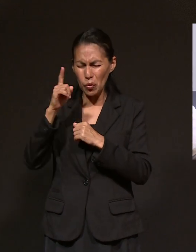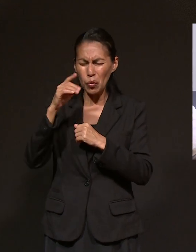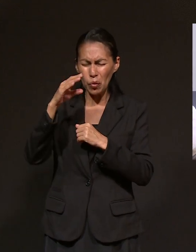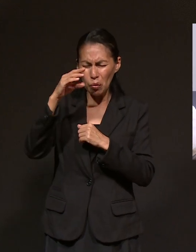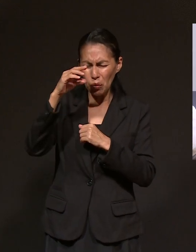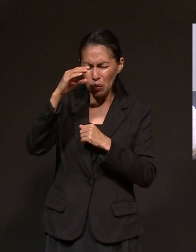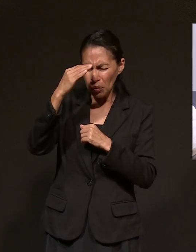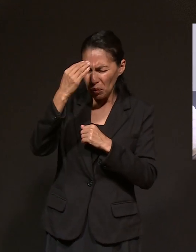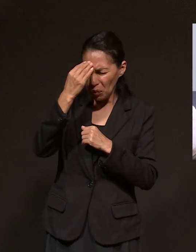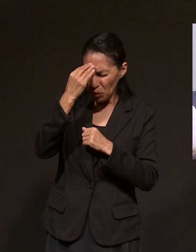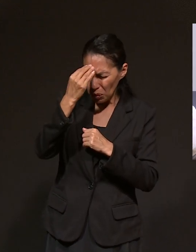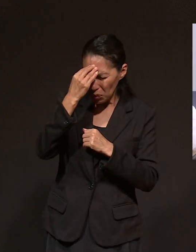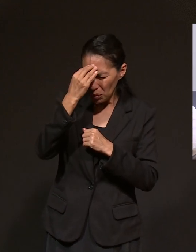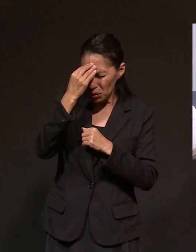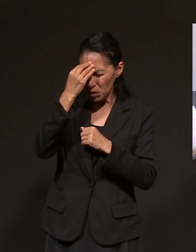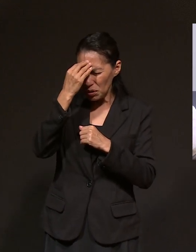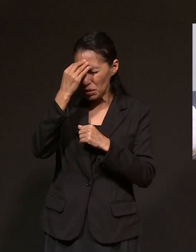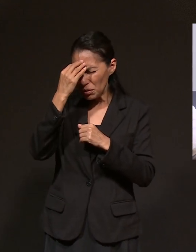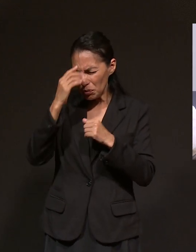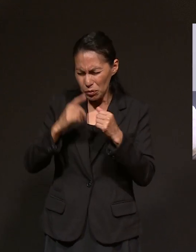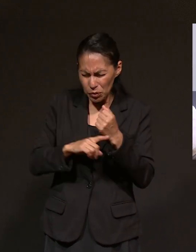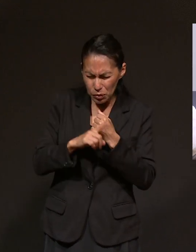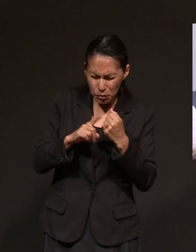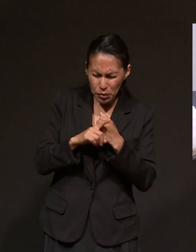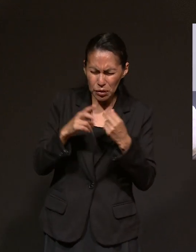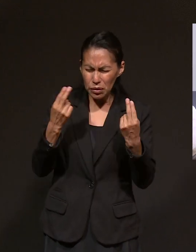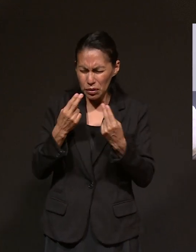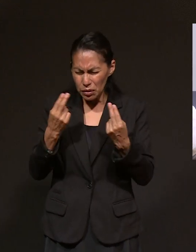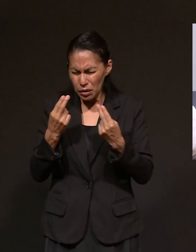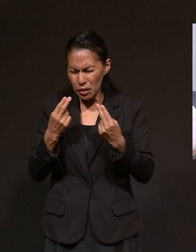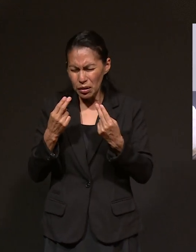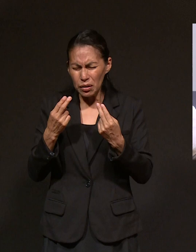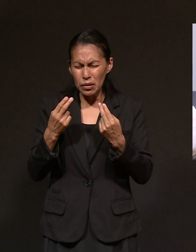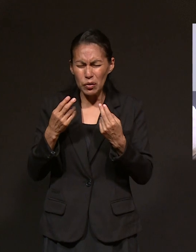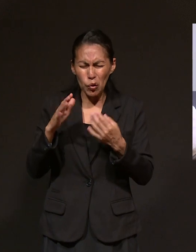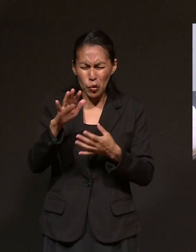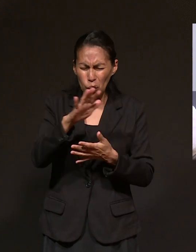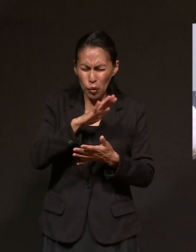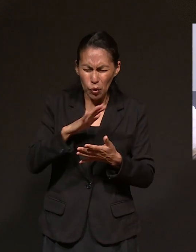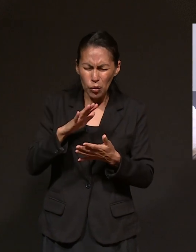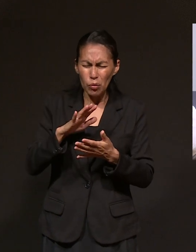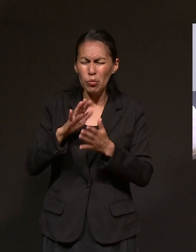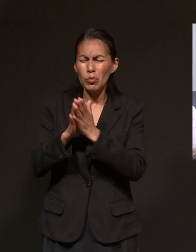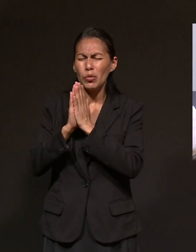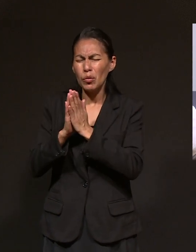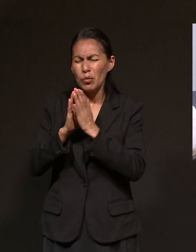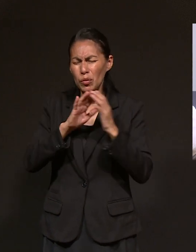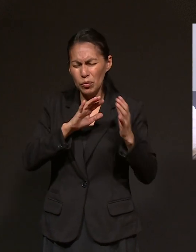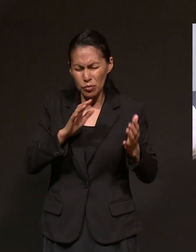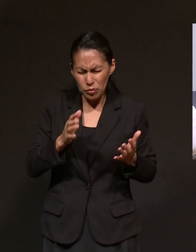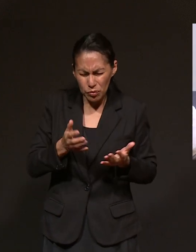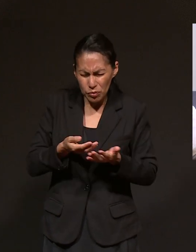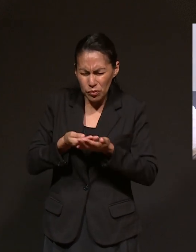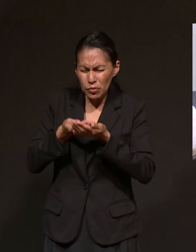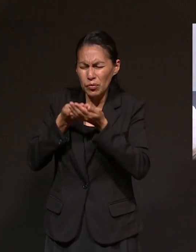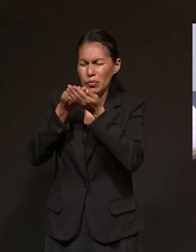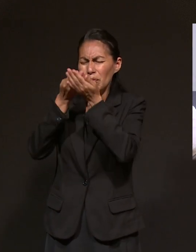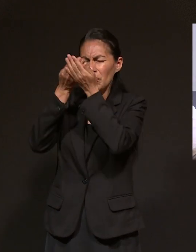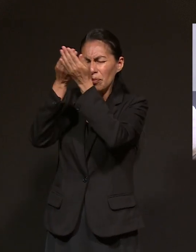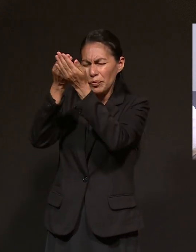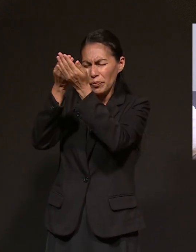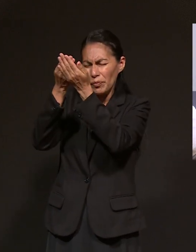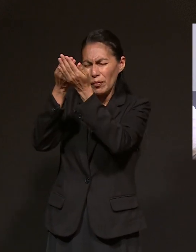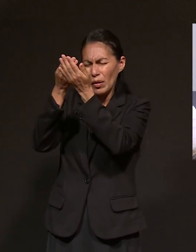Todas nuestras Preocupaciones En tus manos Las colocamos Señor Amén Ayúdanos A